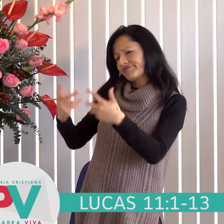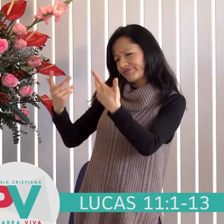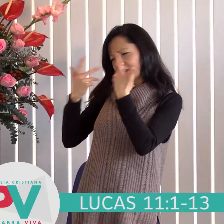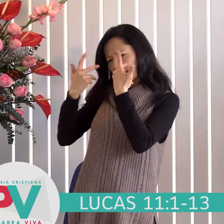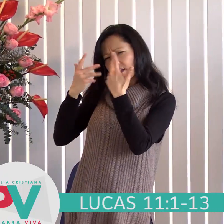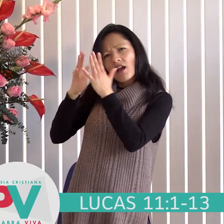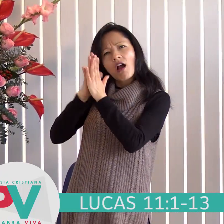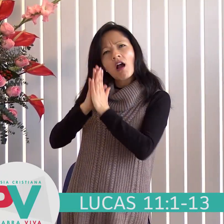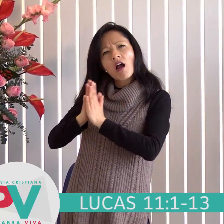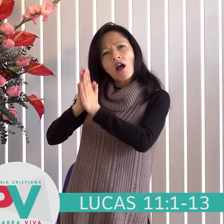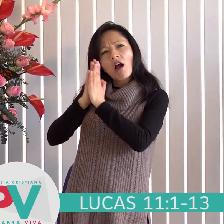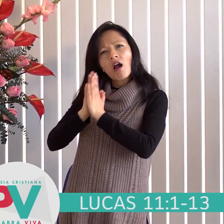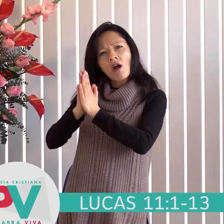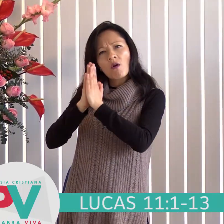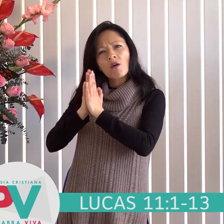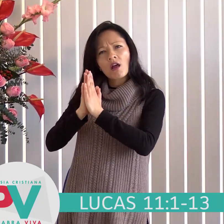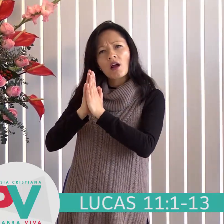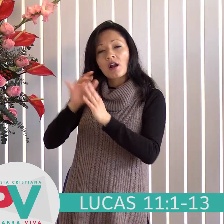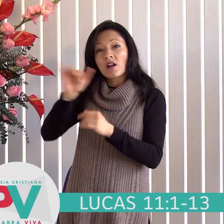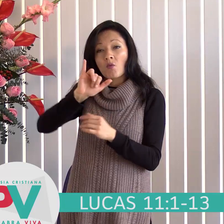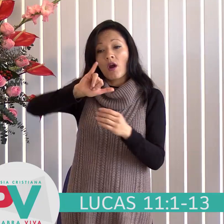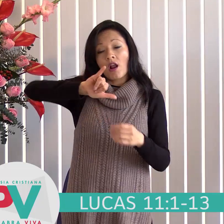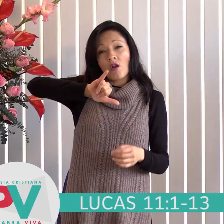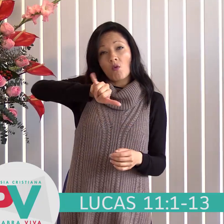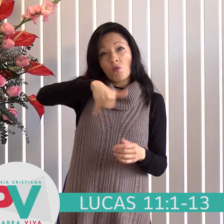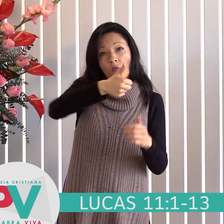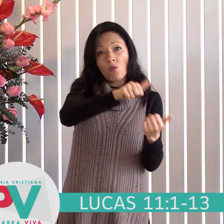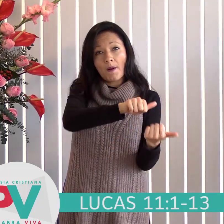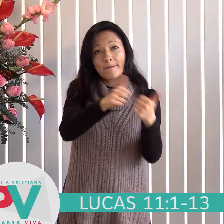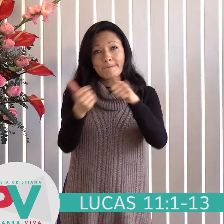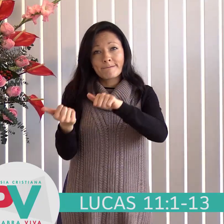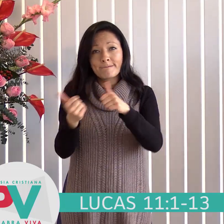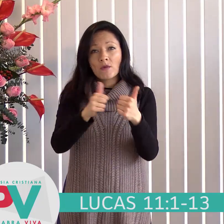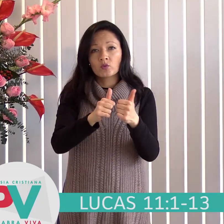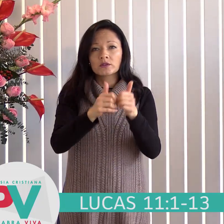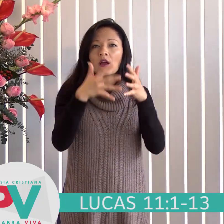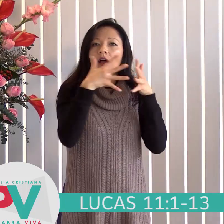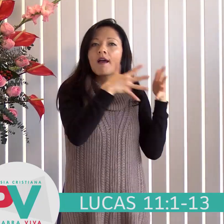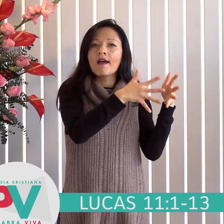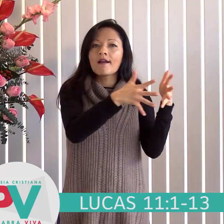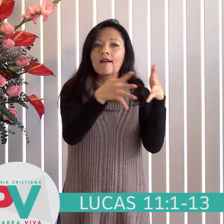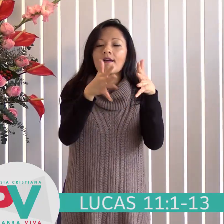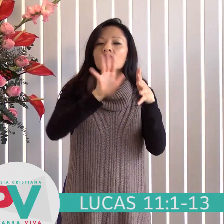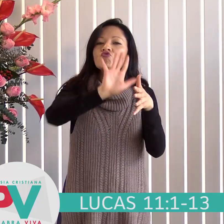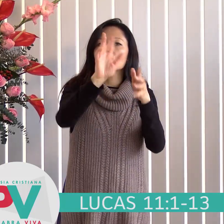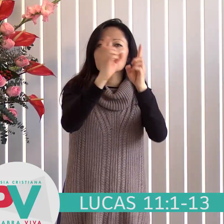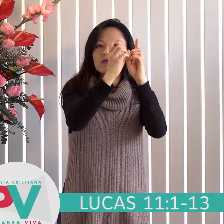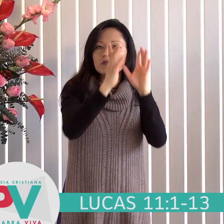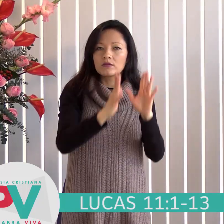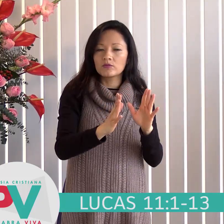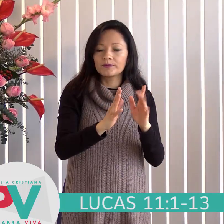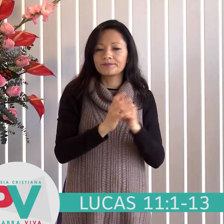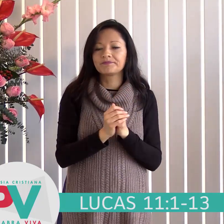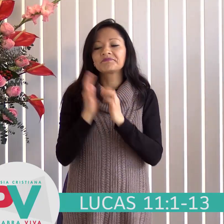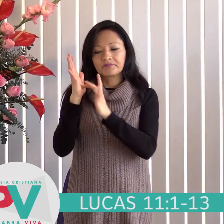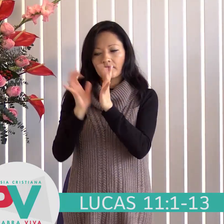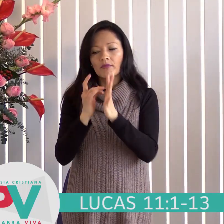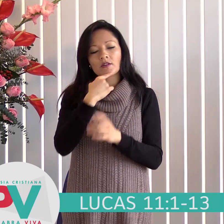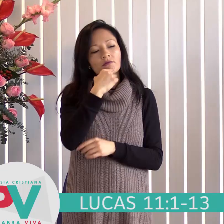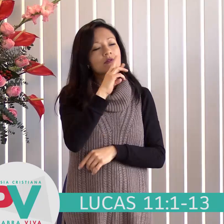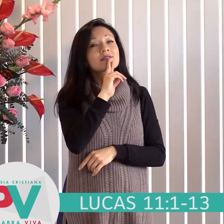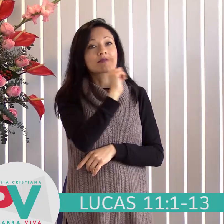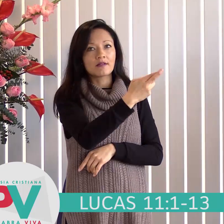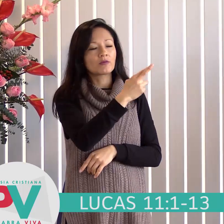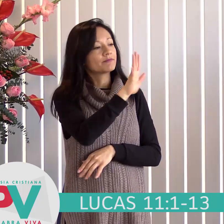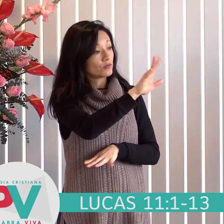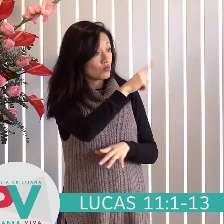enséñanos a orar, como también Juan enseñó a sus discípulos. Y les dijo: cuando oréis, decid: Padre nuestro